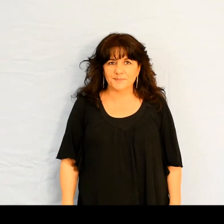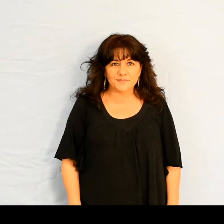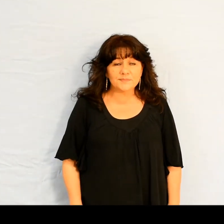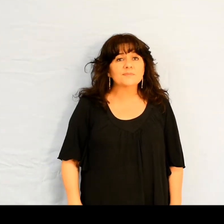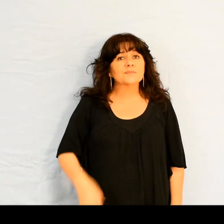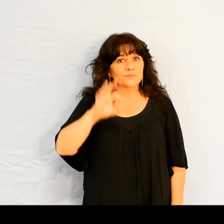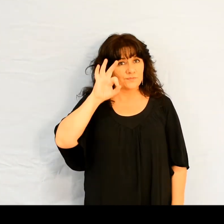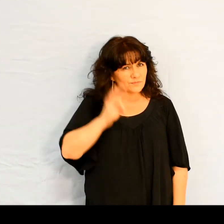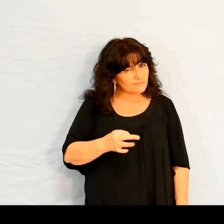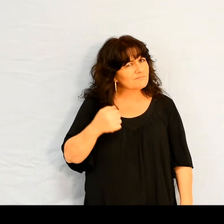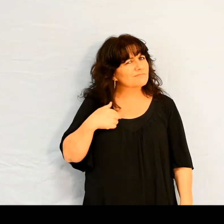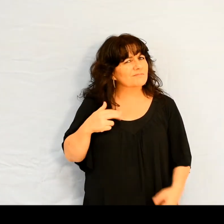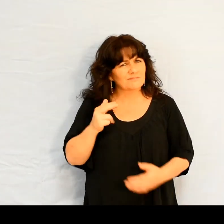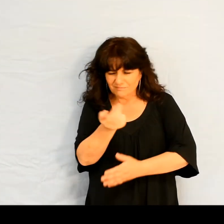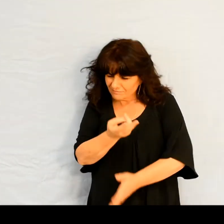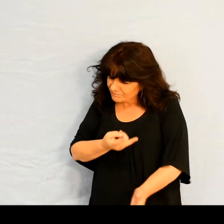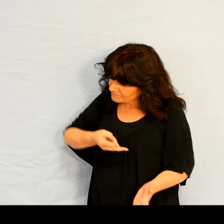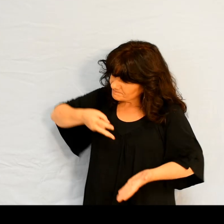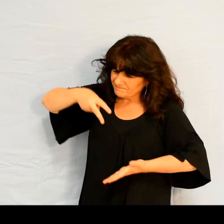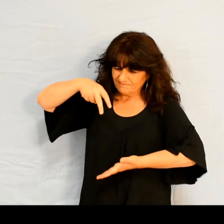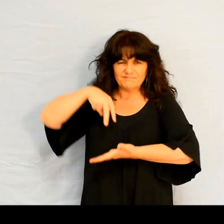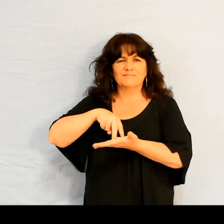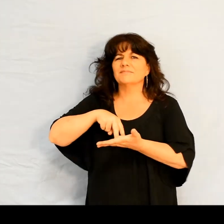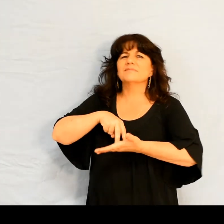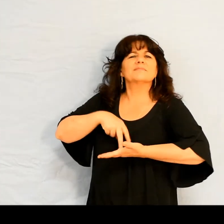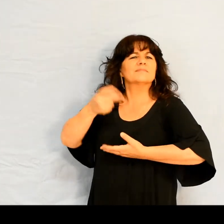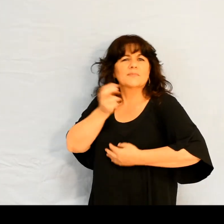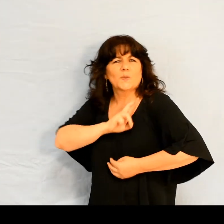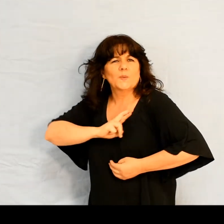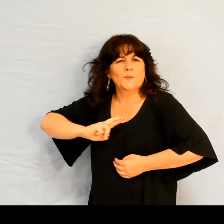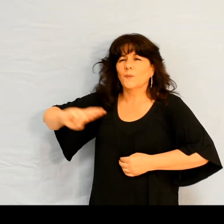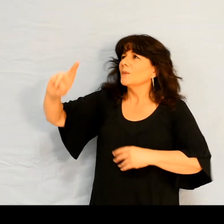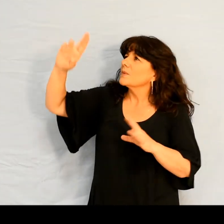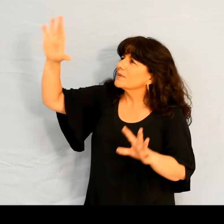Oui, je me lèverai et j'irai vers mon Père.